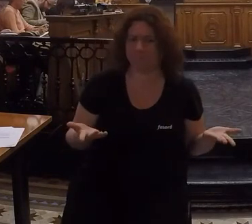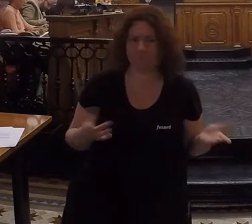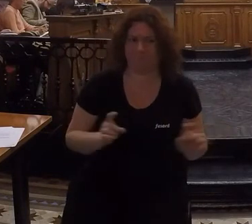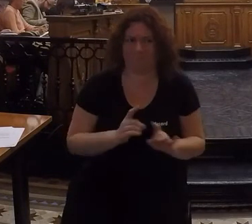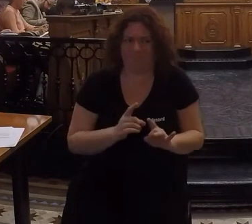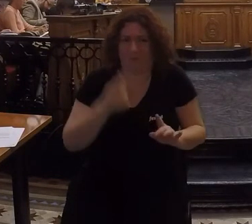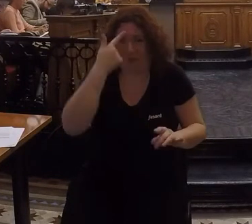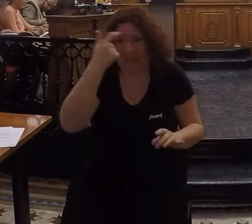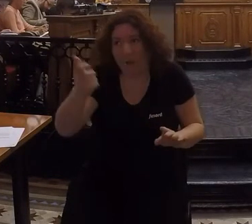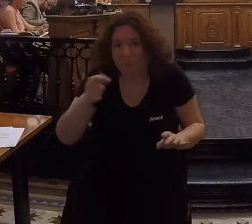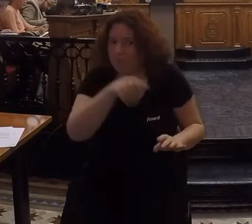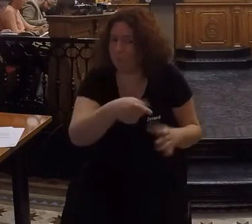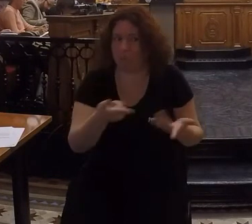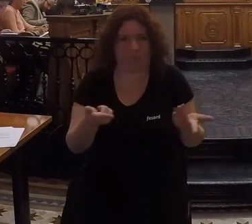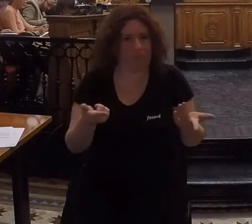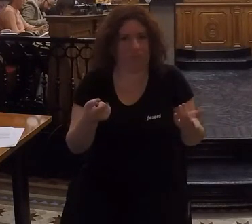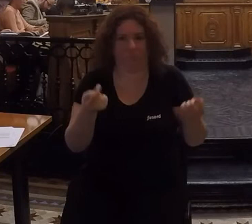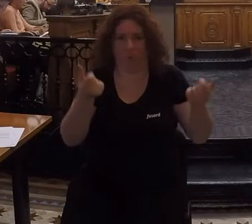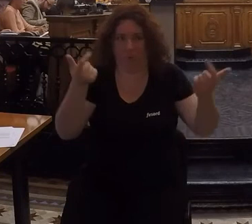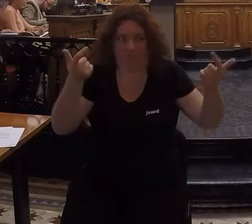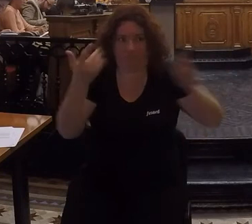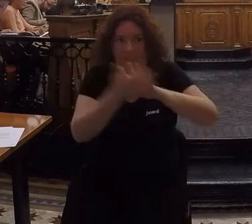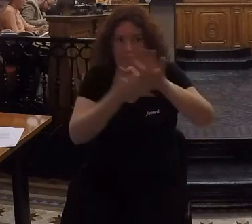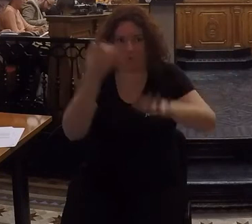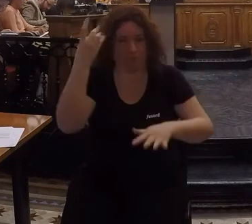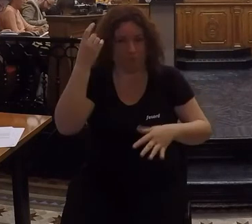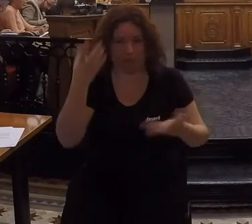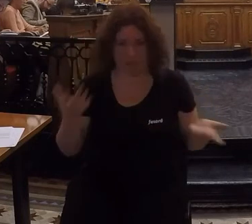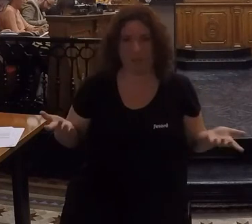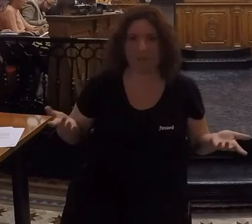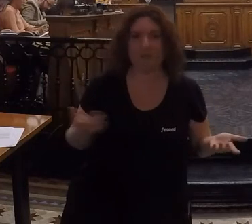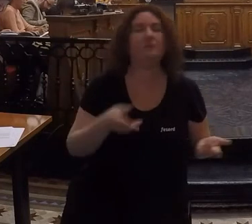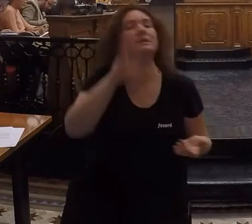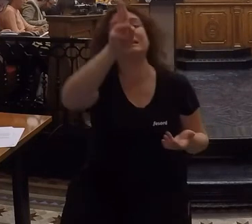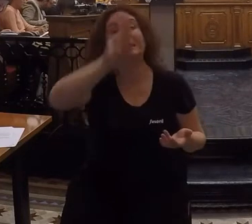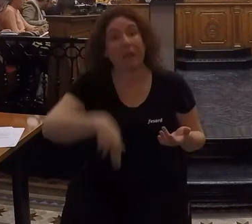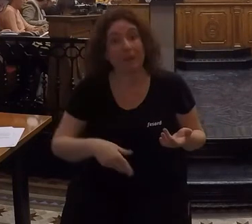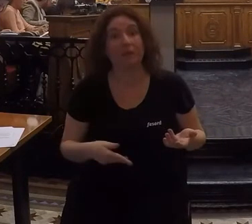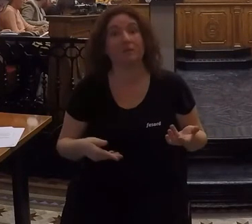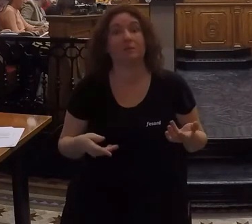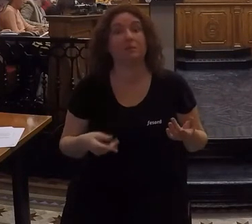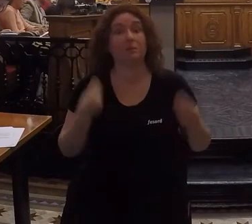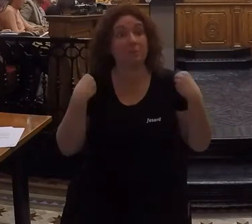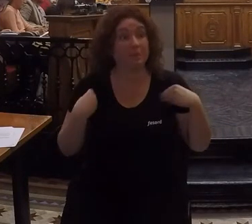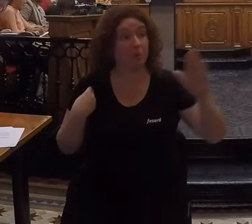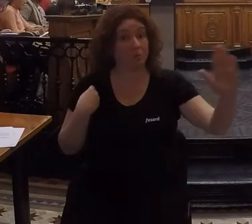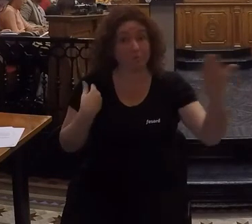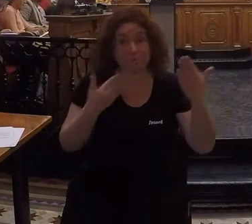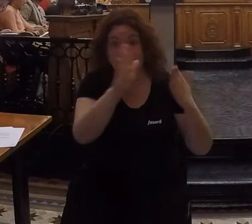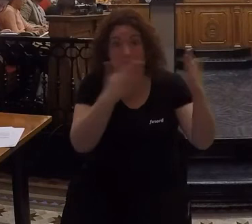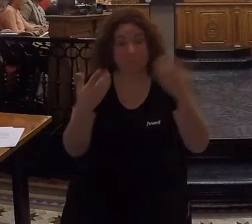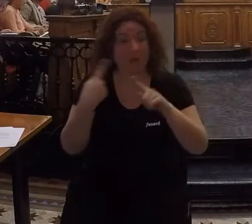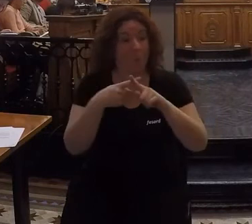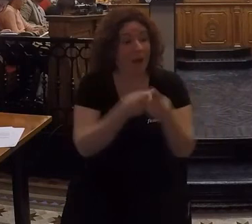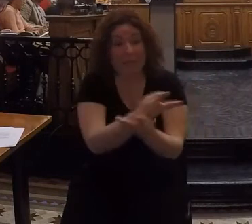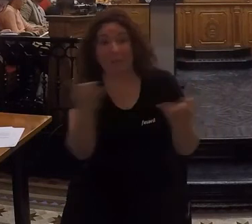demasiado pretencioso por su parte, pero es que además sepa usted que esas alegaciones, como el resto, han sido desestimadas. Por